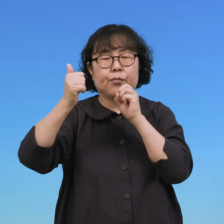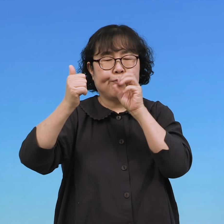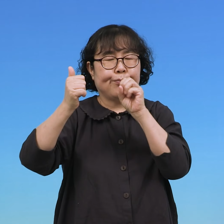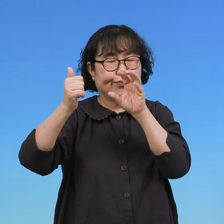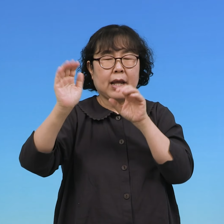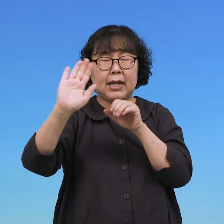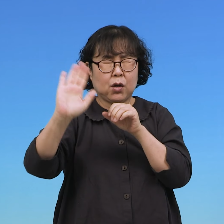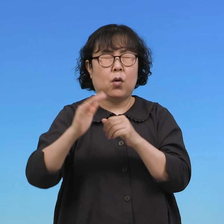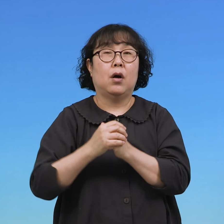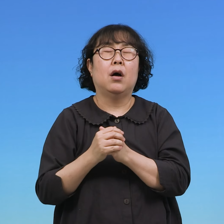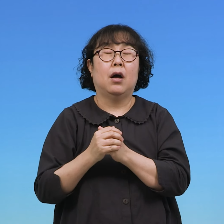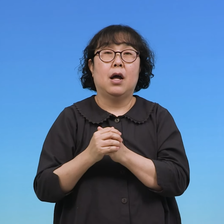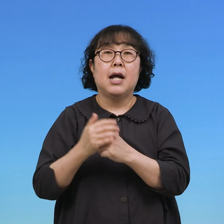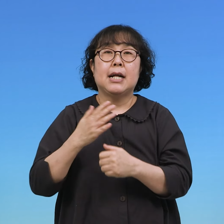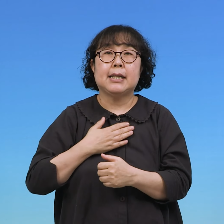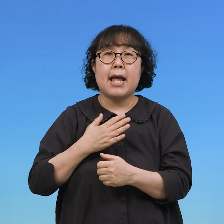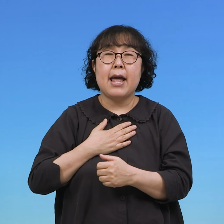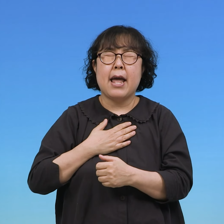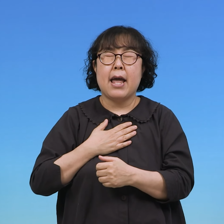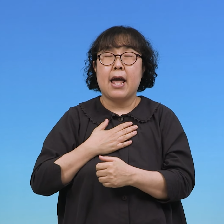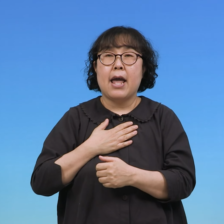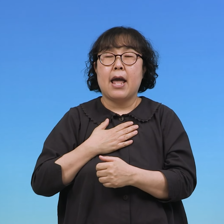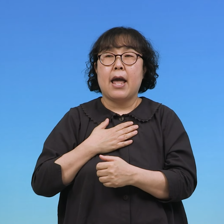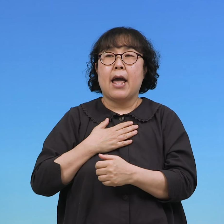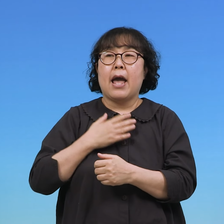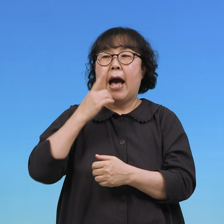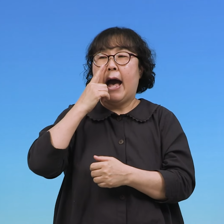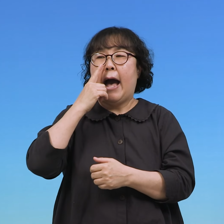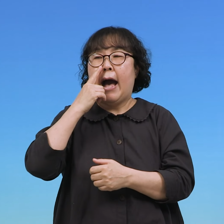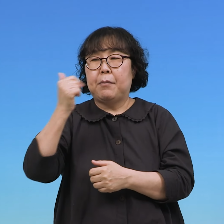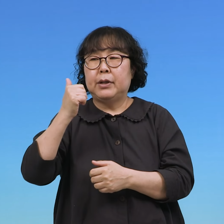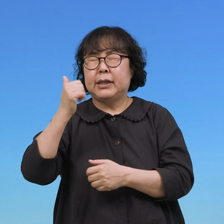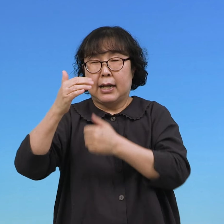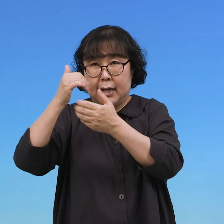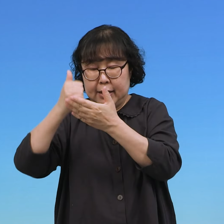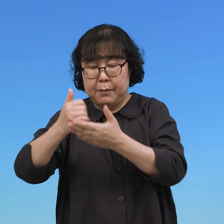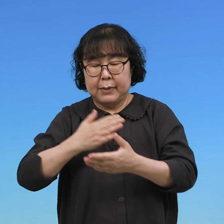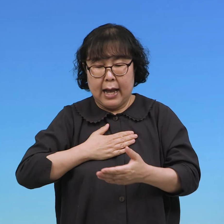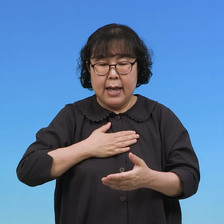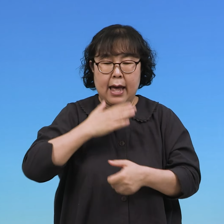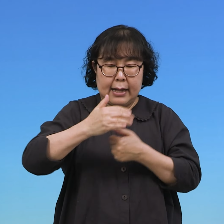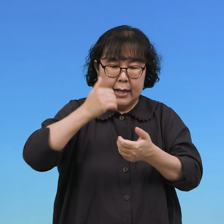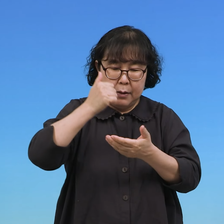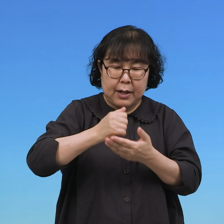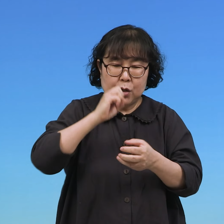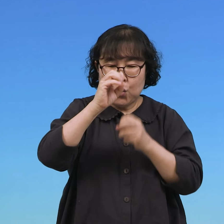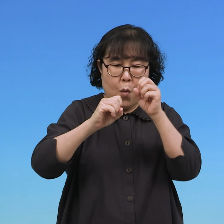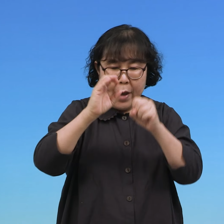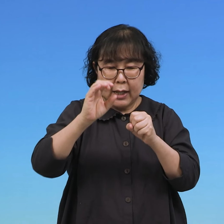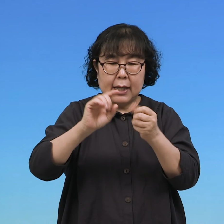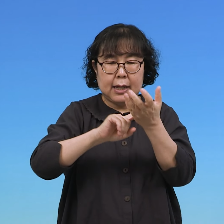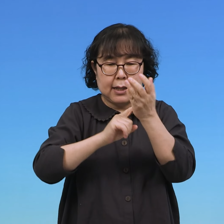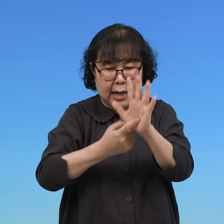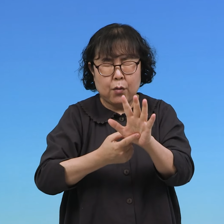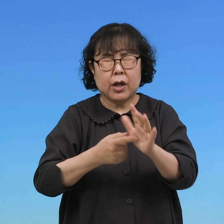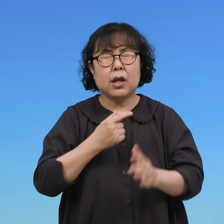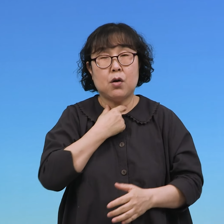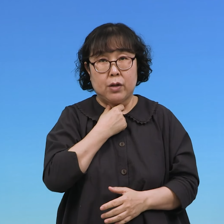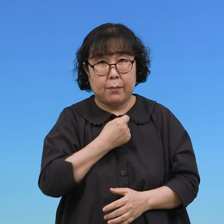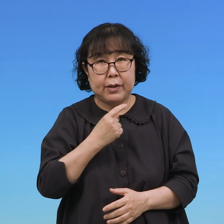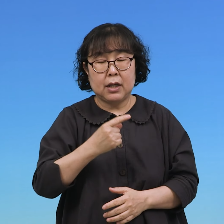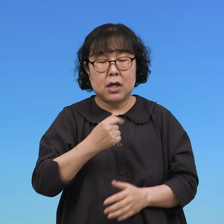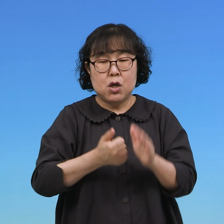아니라 내 아버지의 하나님, 내 할아버지의 하나님, 나의 하나님, 이 소망을 가지고 함께